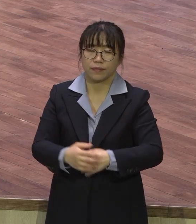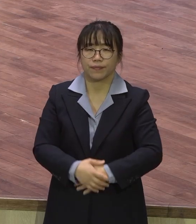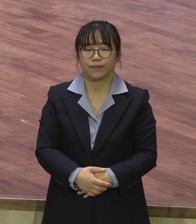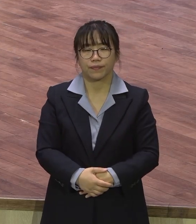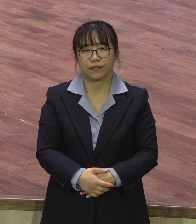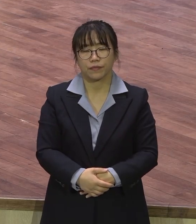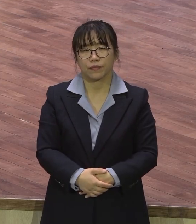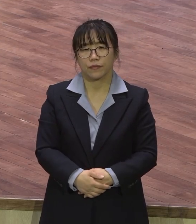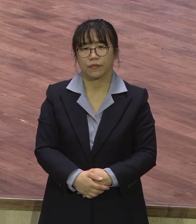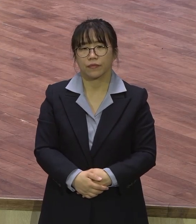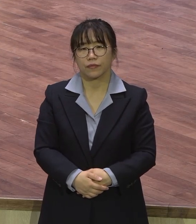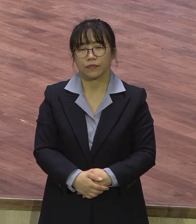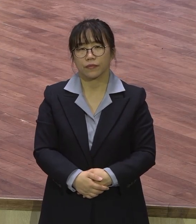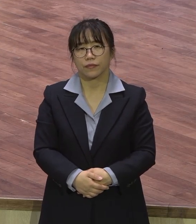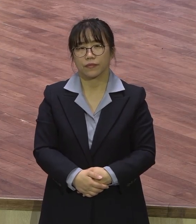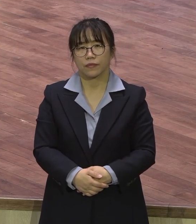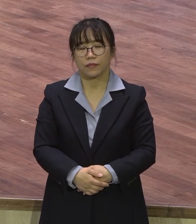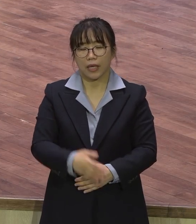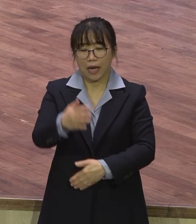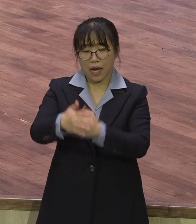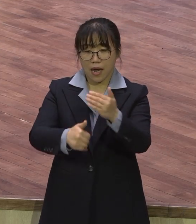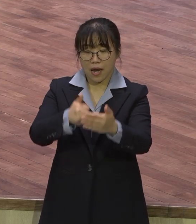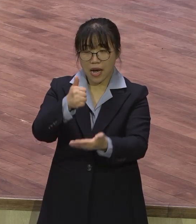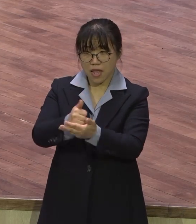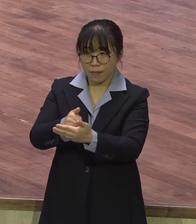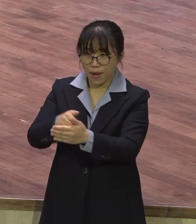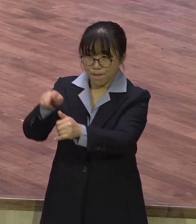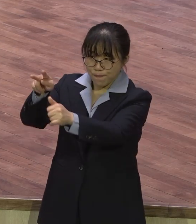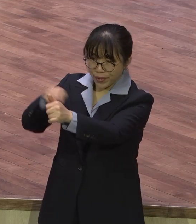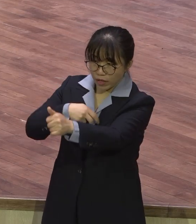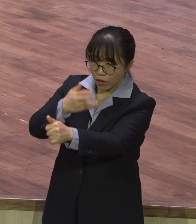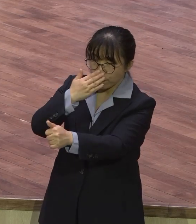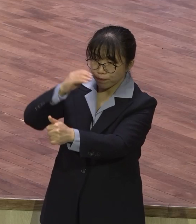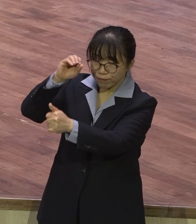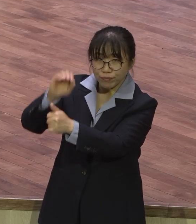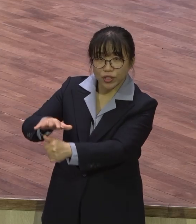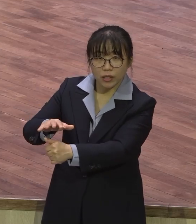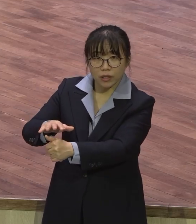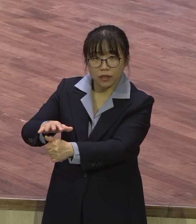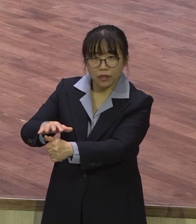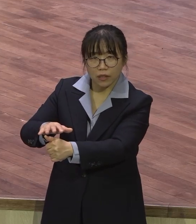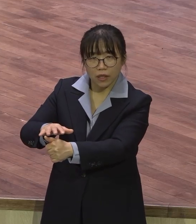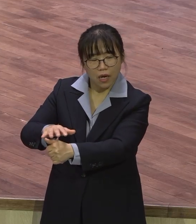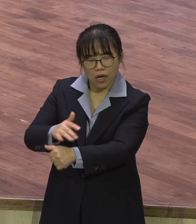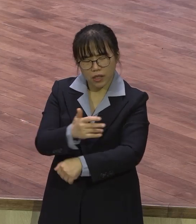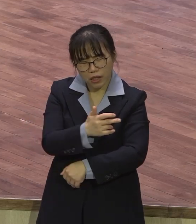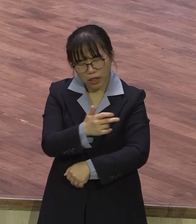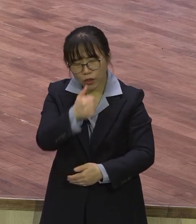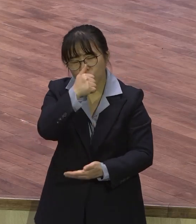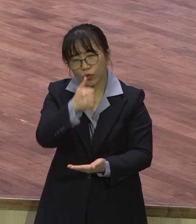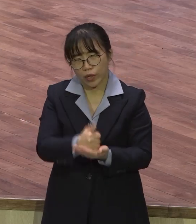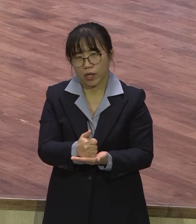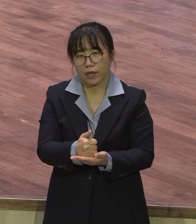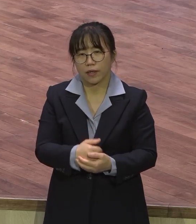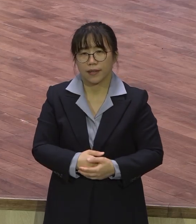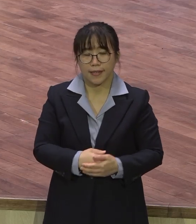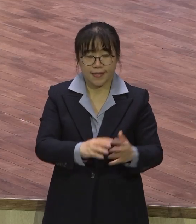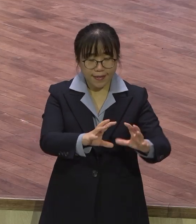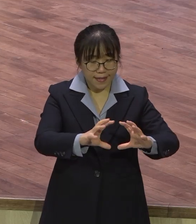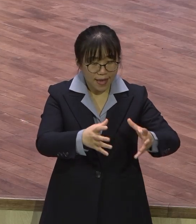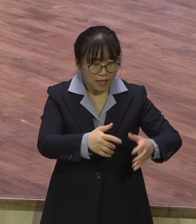이것이 큰 죄예요 용서받지 못할 죄예요 세상에는 뭐 잘못하면 용서받을 수 있습니다